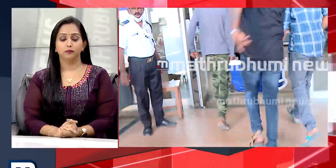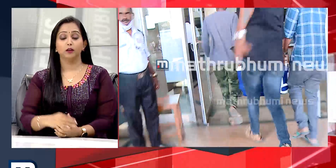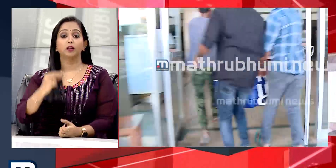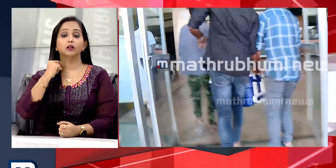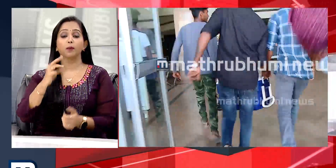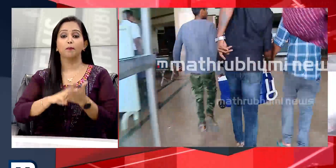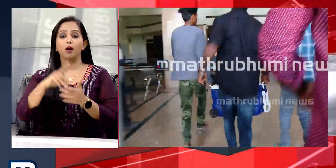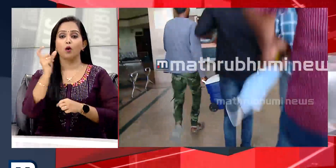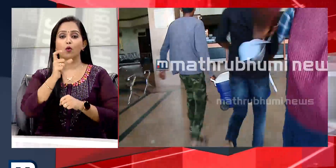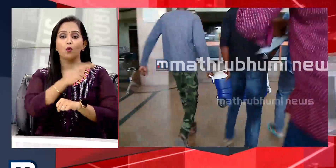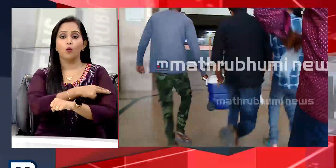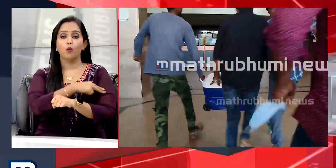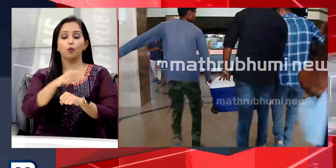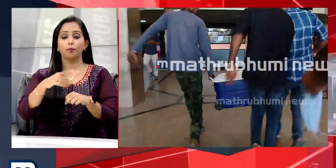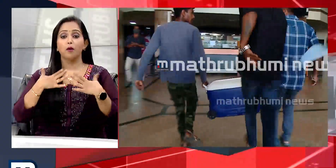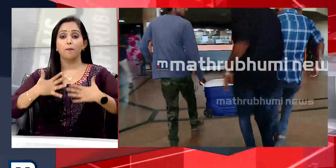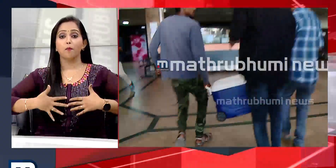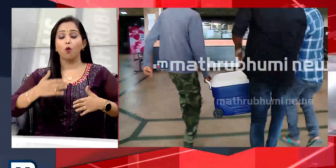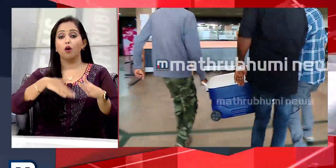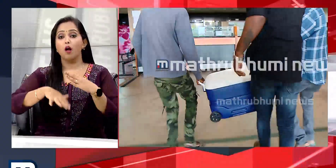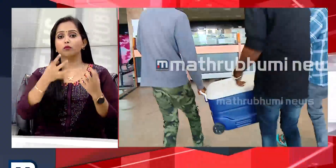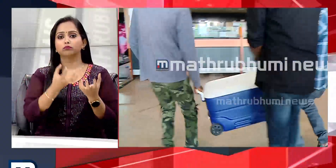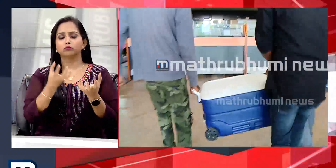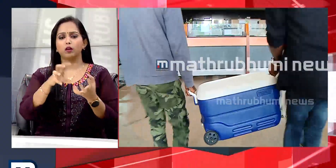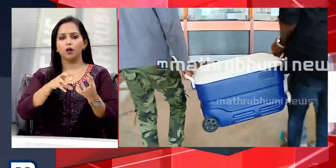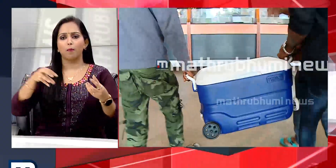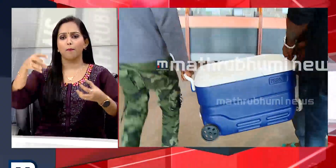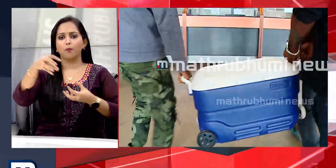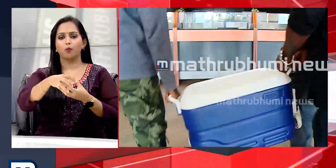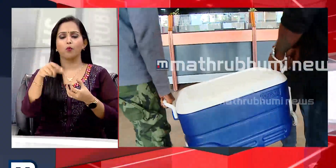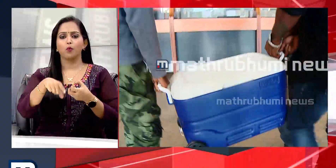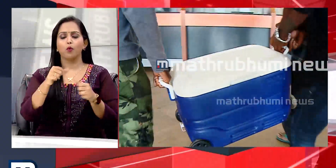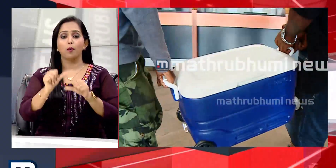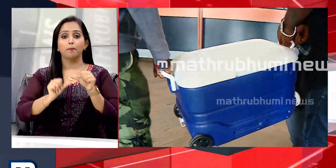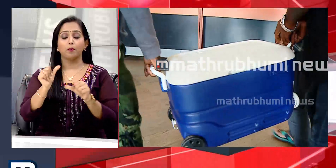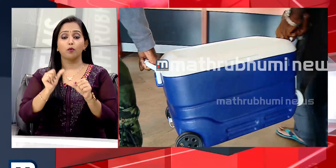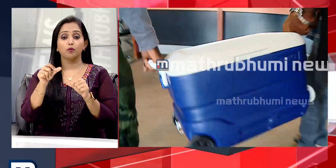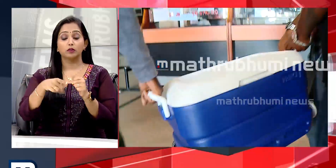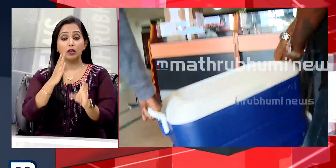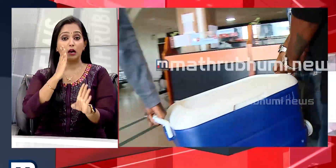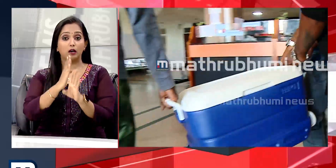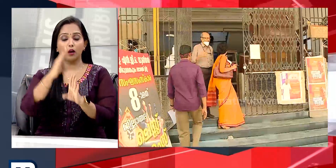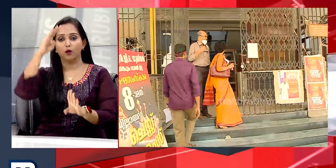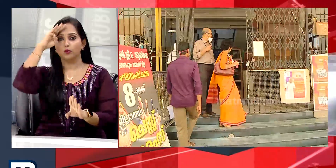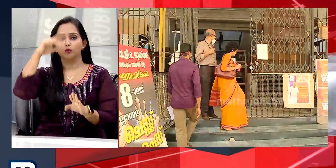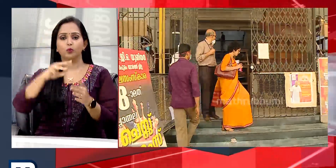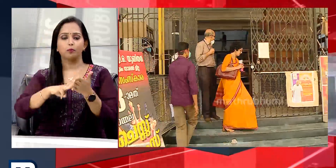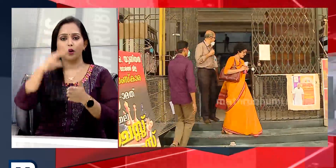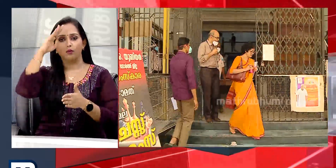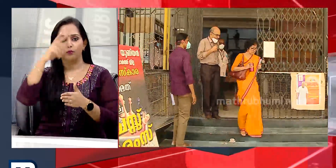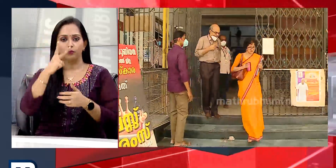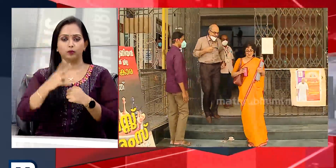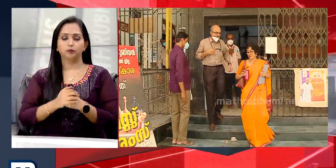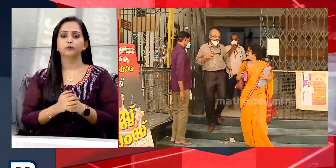തിരുവനന്തപുരം മെഡിക്കൽ കോളേജിൽ അവയവമാറ്റ പ്രക്രിയയിലുണ്ടായ അനാസ്ഥയുടെ നേർക്കാഴ്ച മാതൃഭൂമി ന്യൂസിലൂടെ ലോകം കണ്ടതാണ്. എന്നാൽ